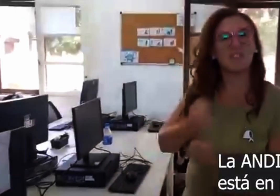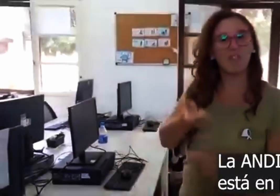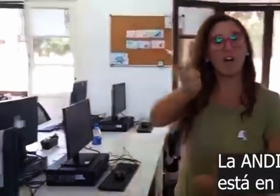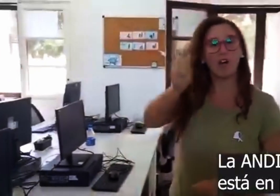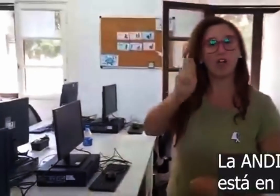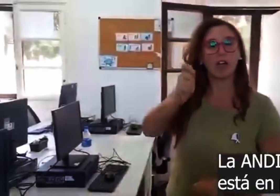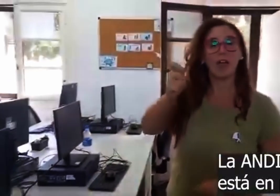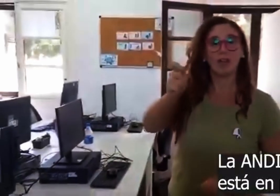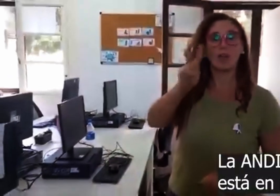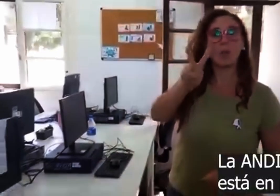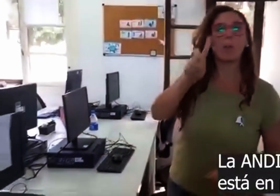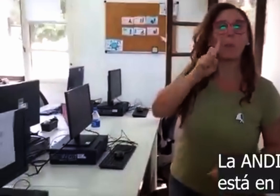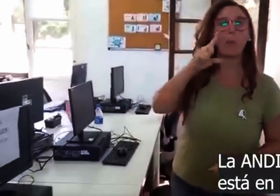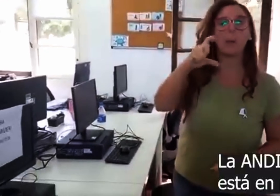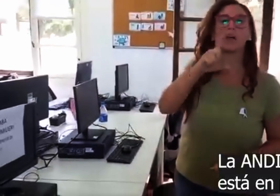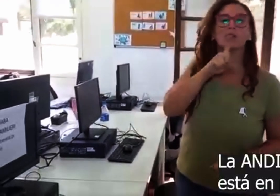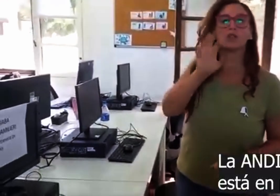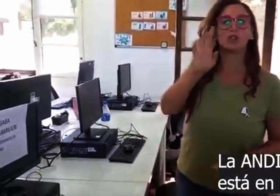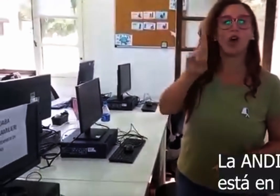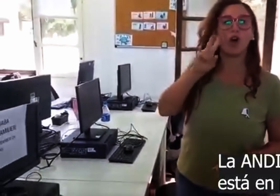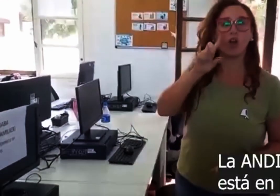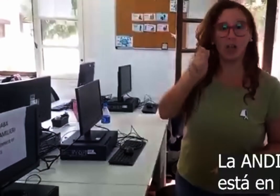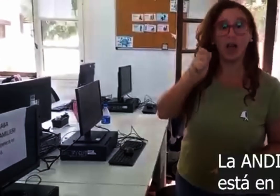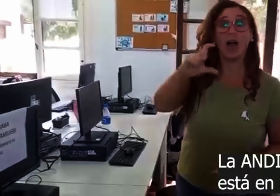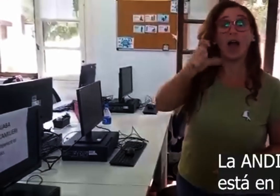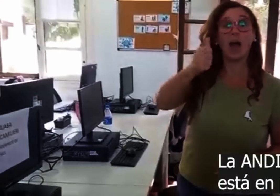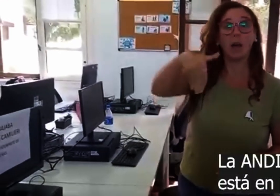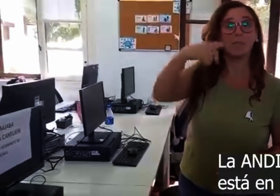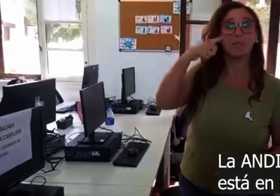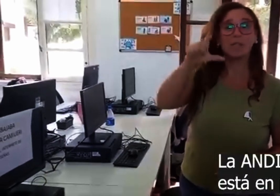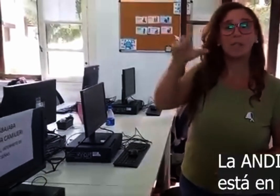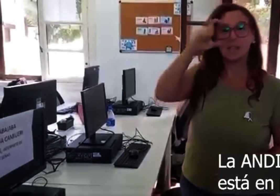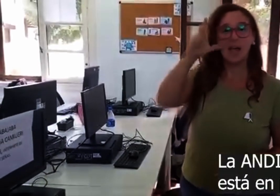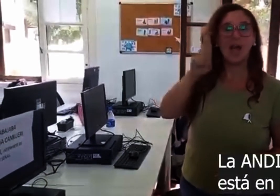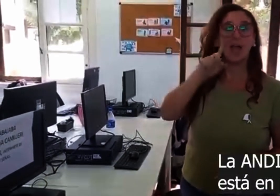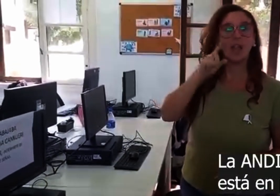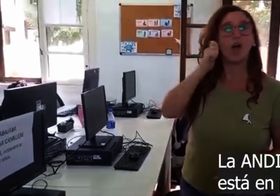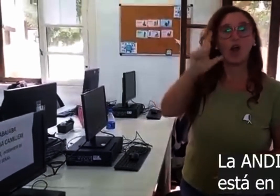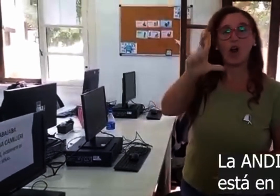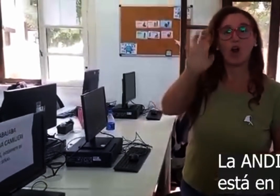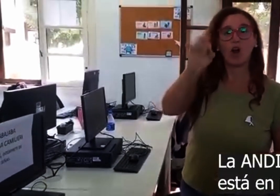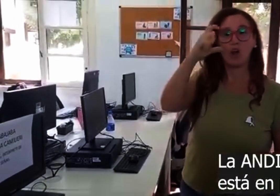Acá trabajaba Victoria Camilleri Glosso, intérprete de lengua de señas.